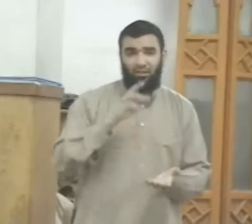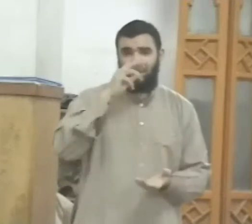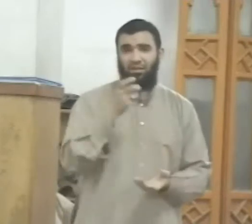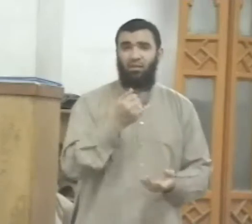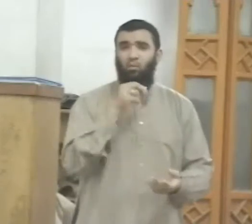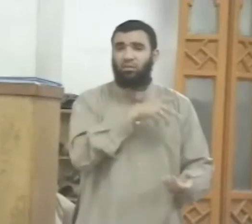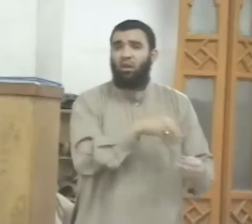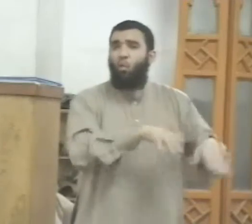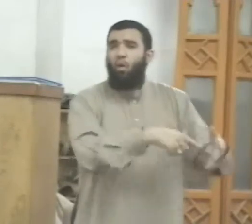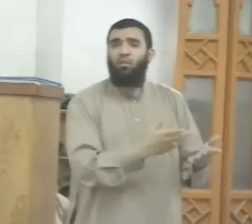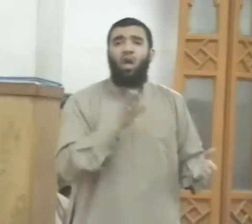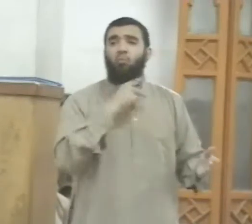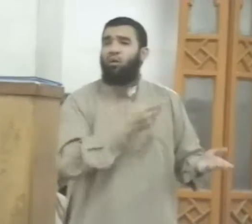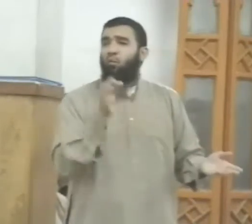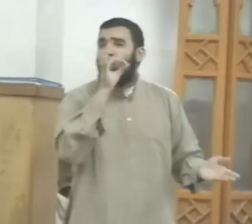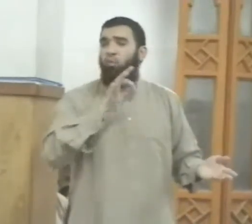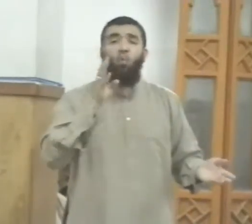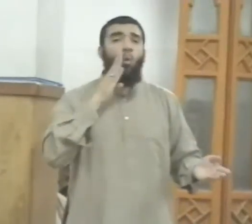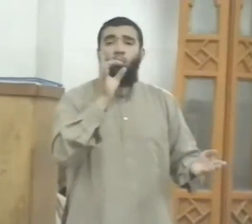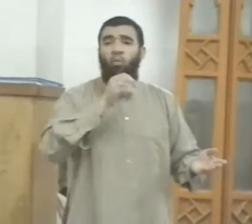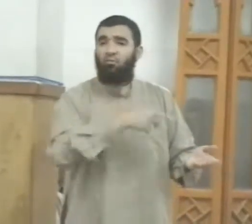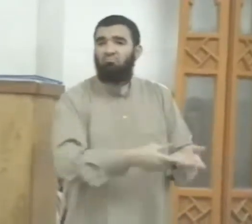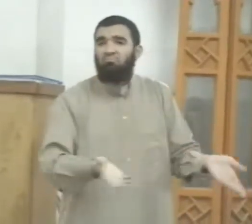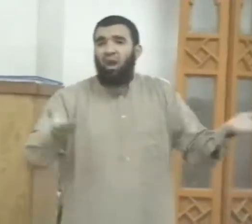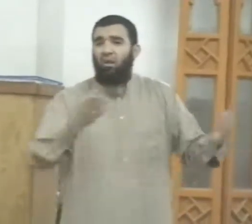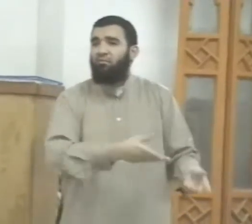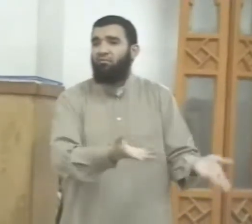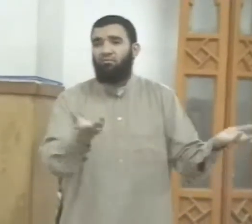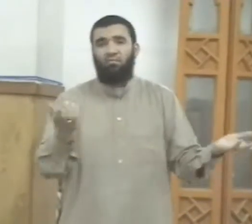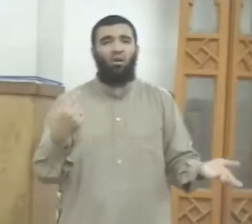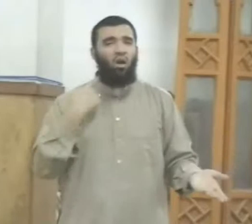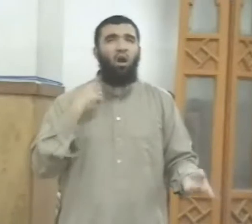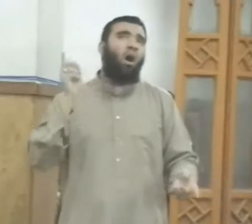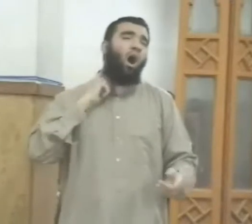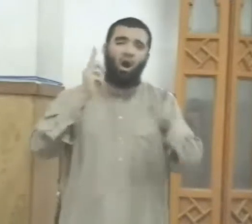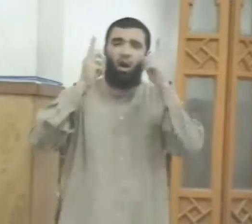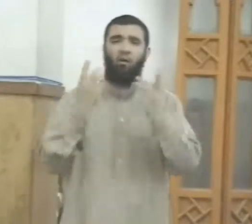اليوم مراكز علاج الإدمان لا تكاد تفي بعلاج أبنائنا،